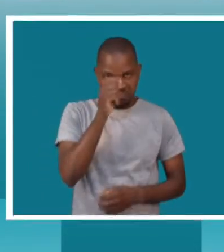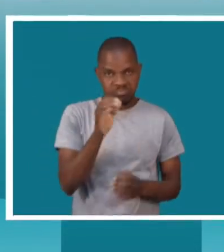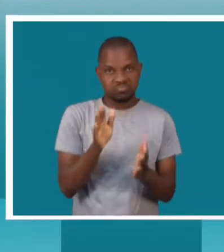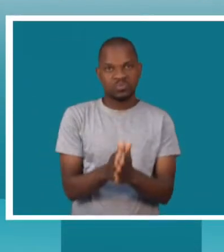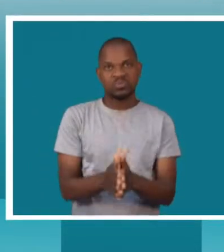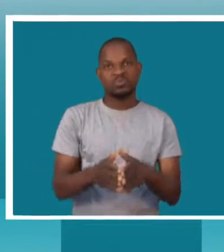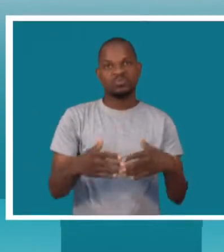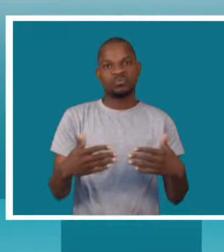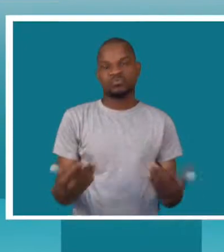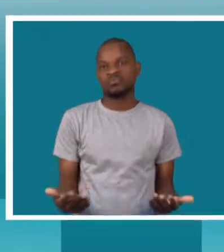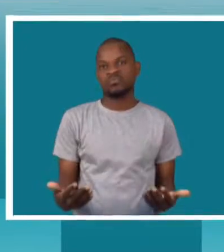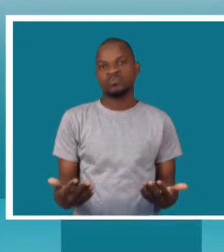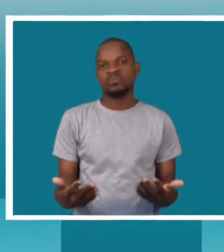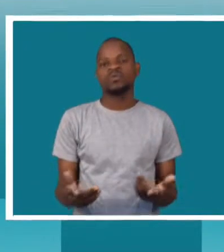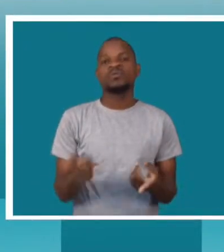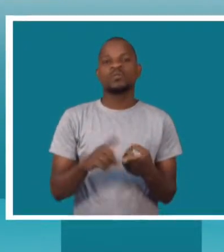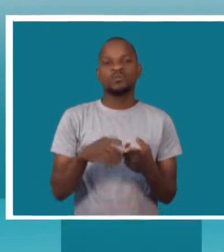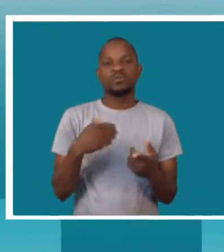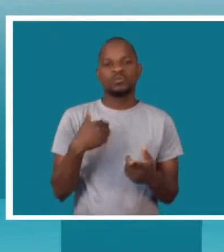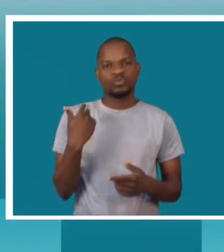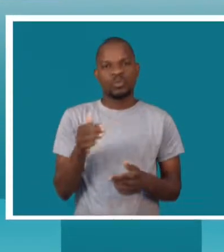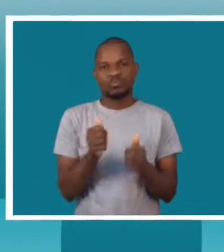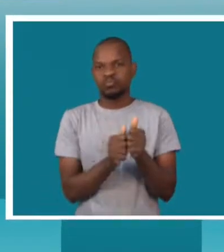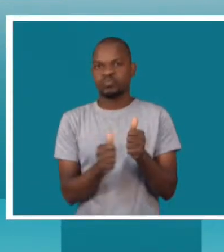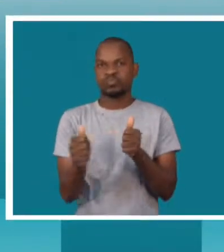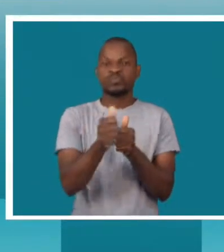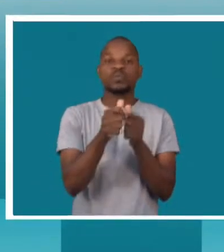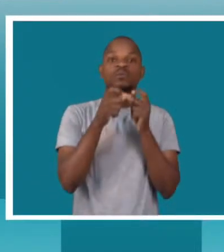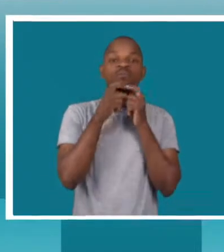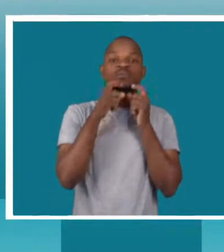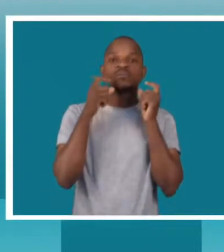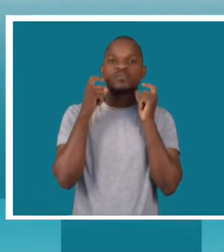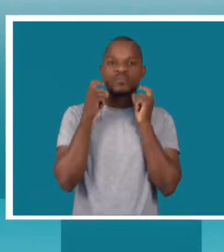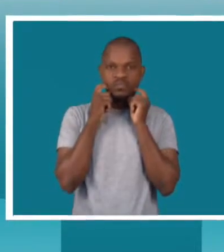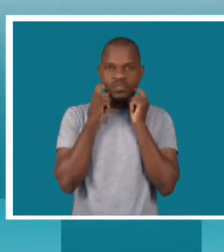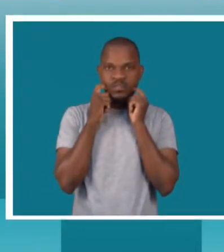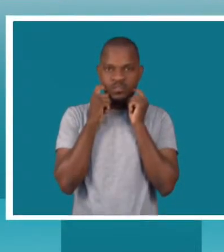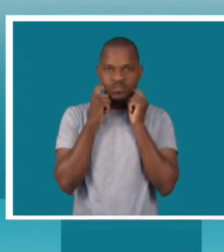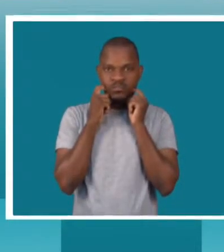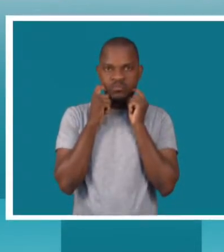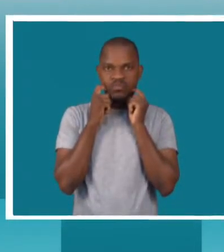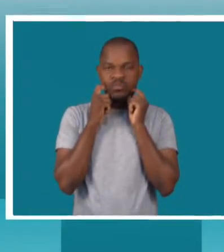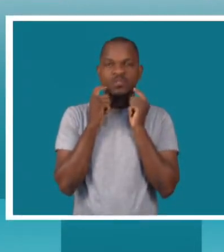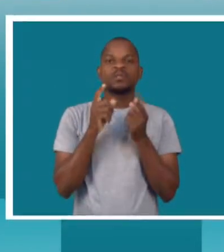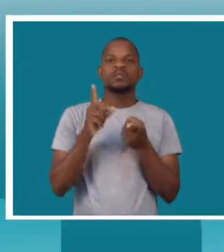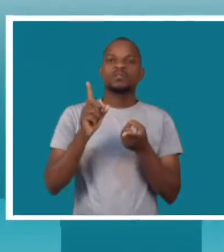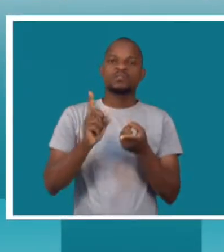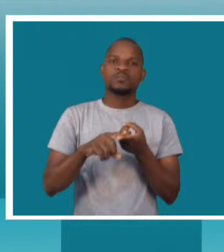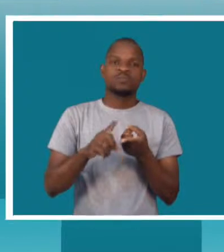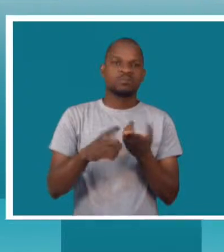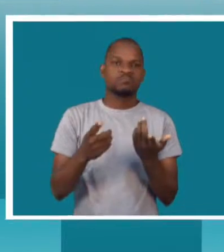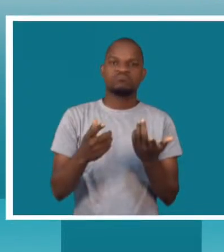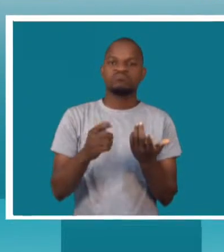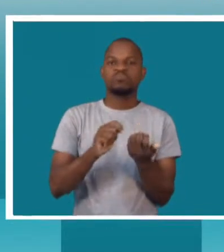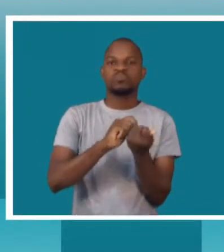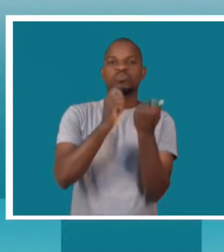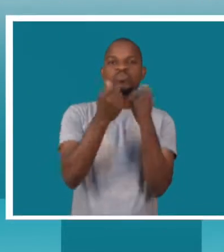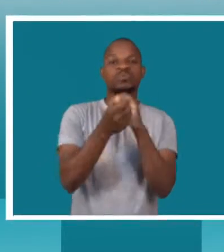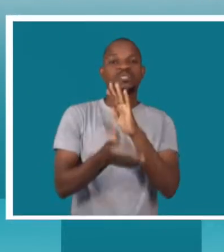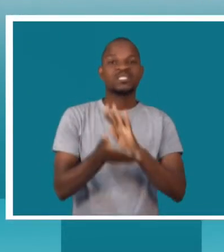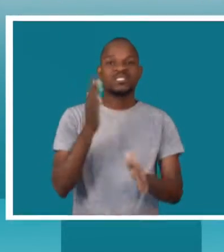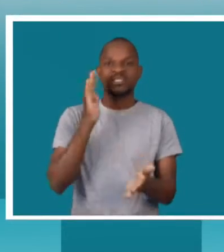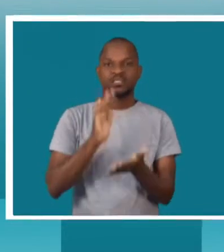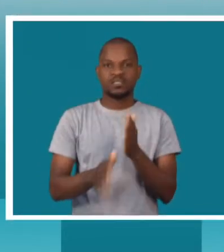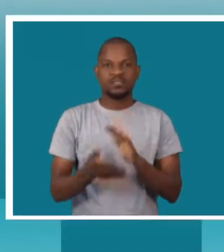Não foi valorizada a repressão da bandeira que eu fiz para Moçambique. Quase nada